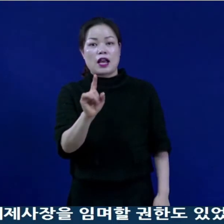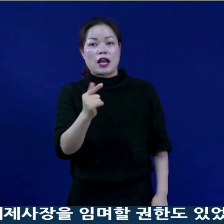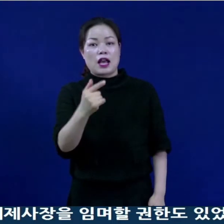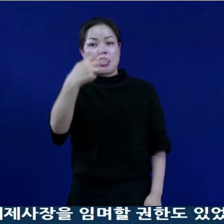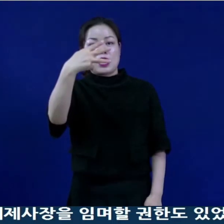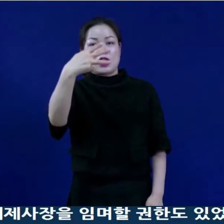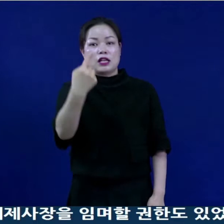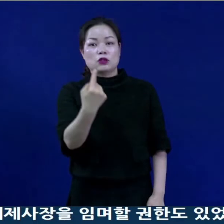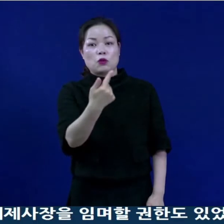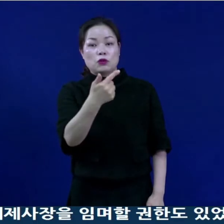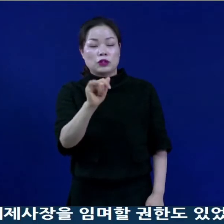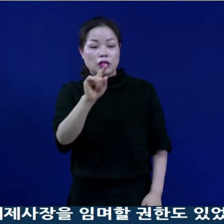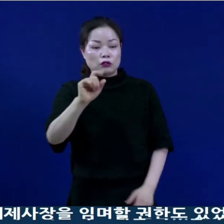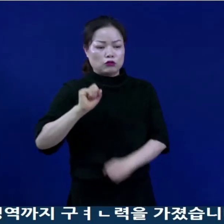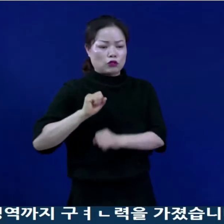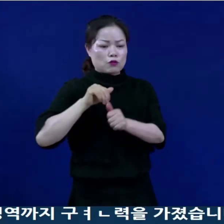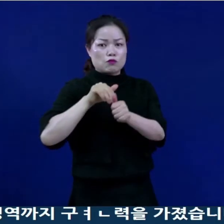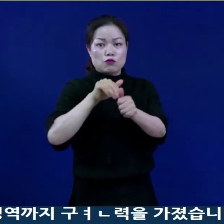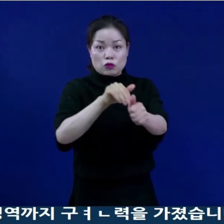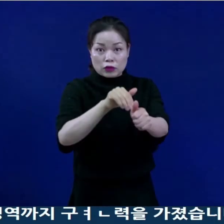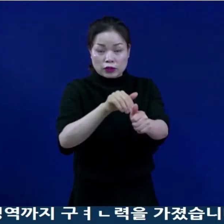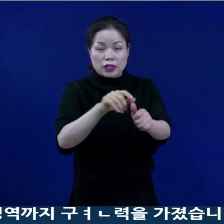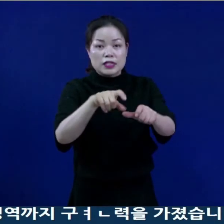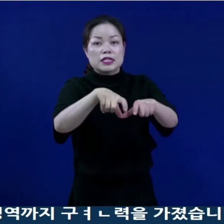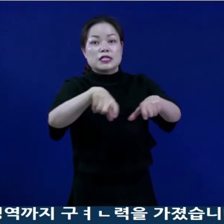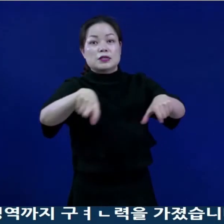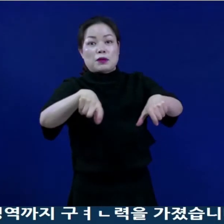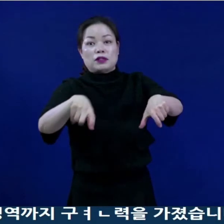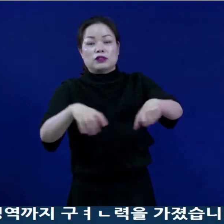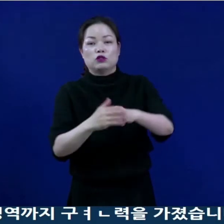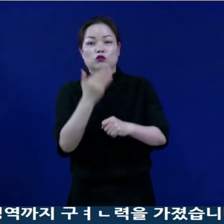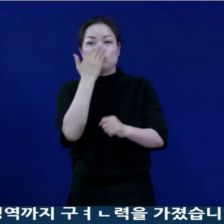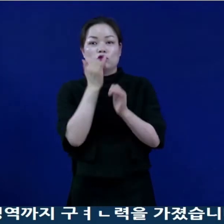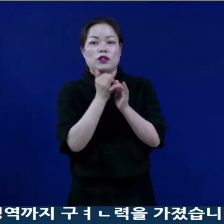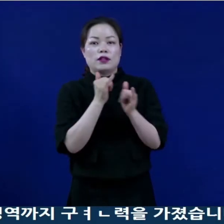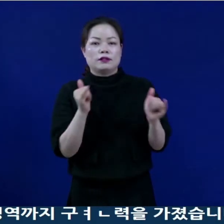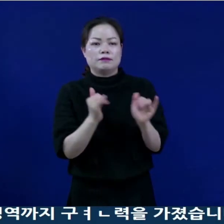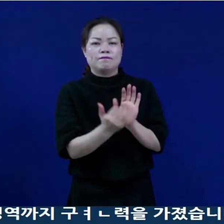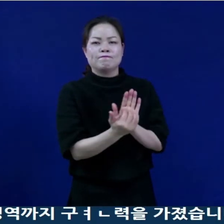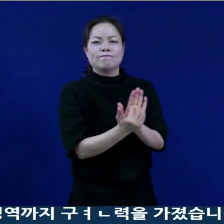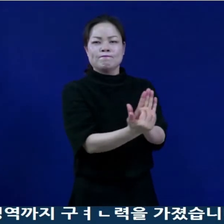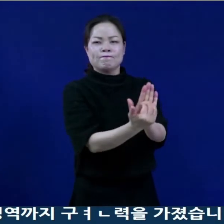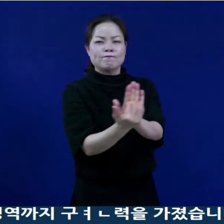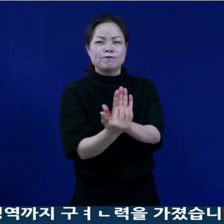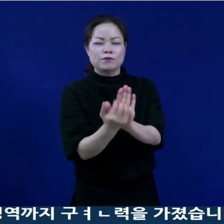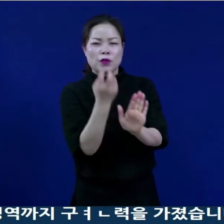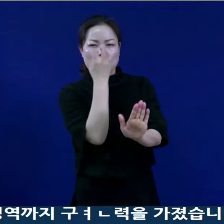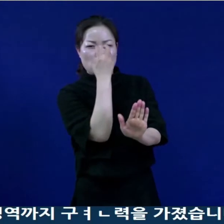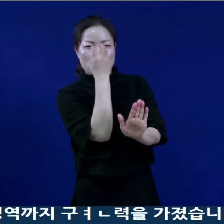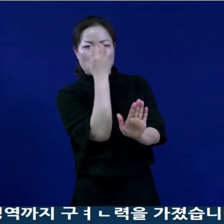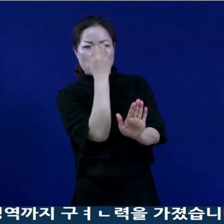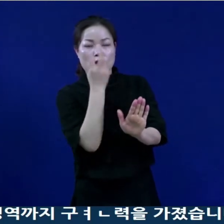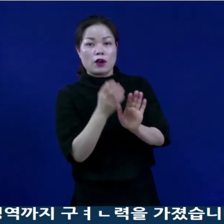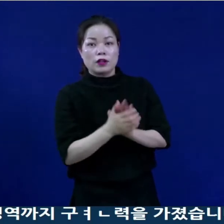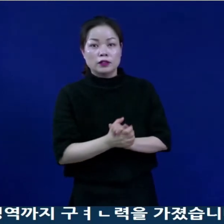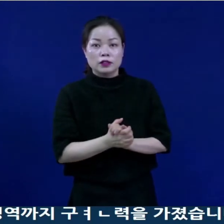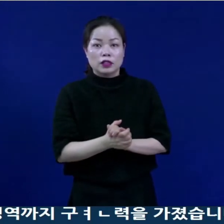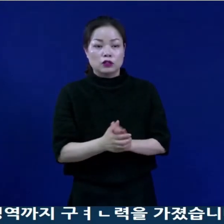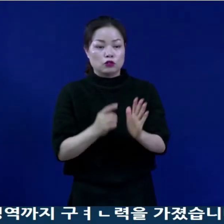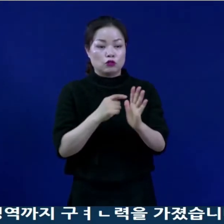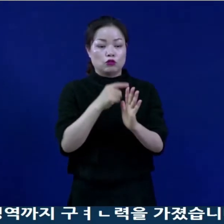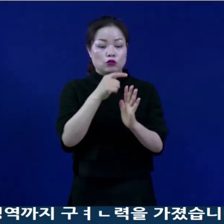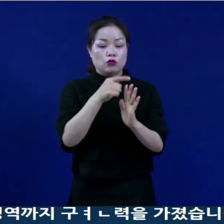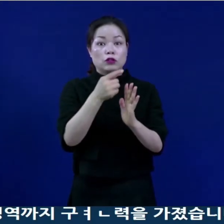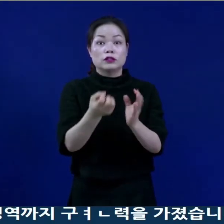군대를 파견해서 일반적으로 유대인들을 견제하고 관리를 하죠. 그런데 유월절